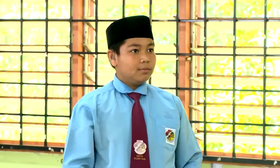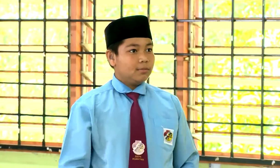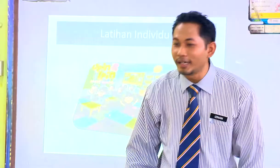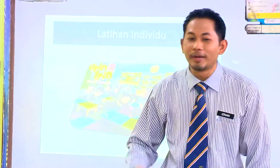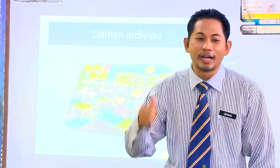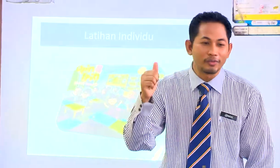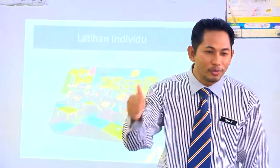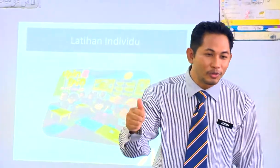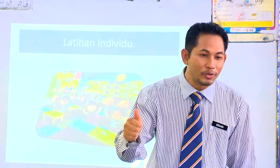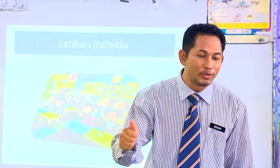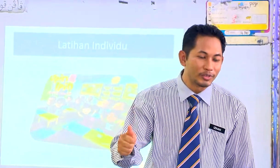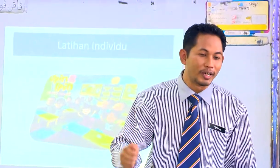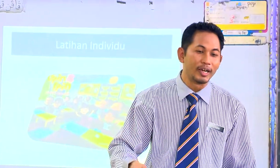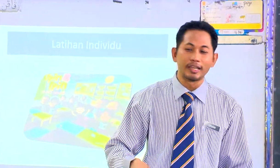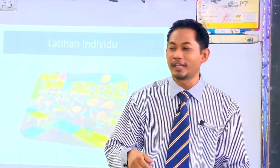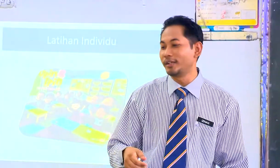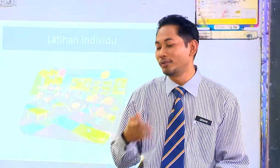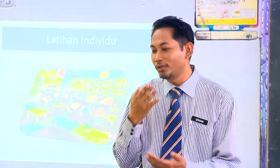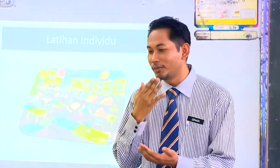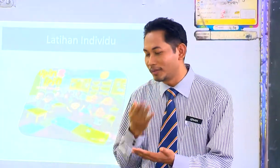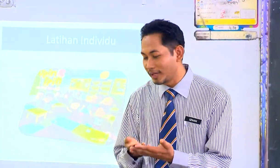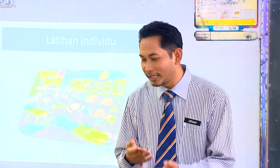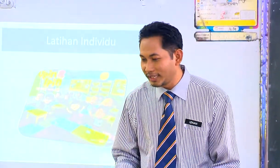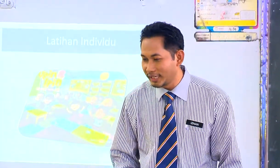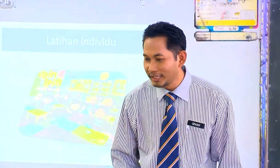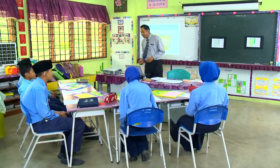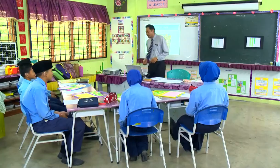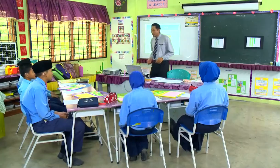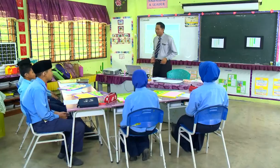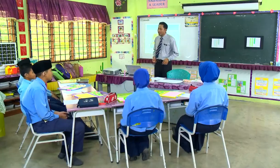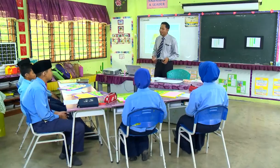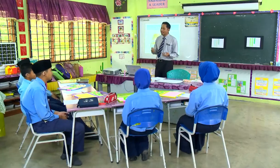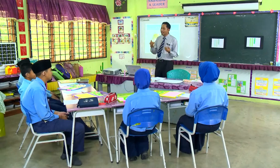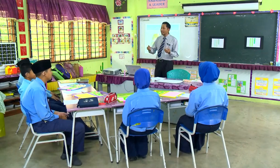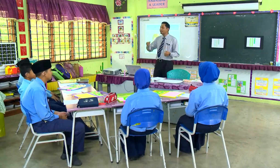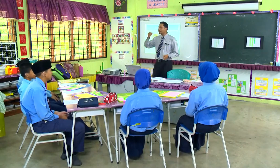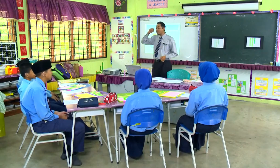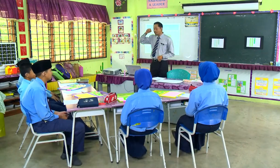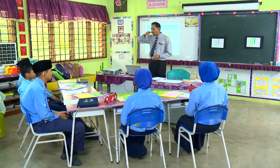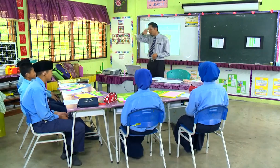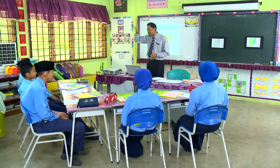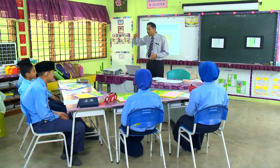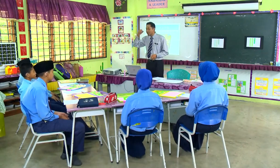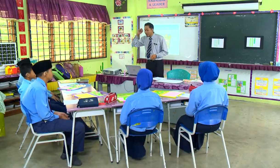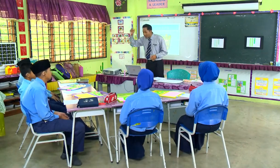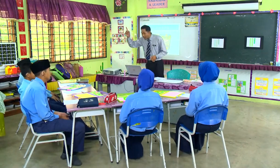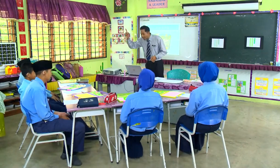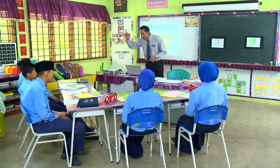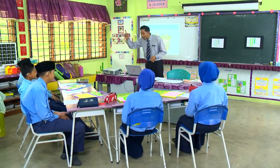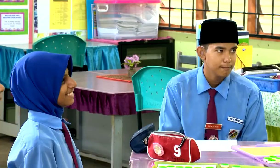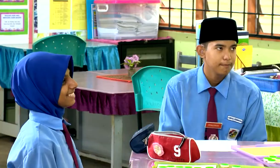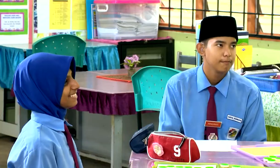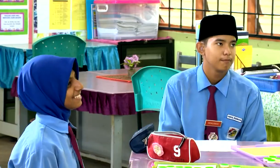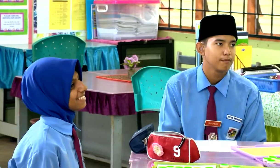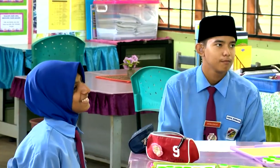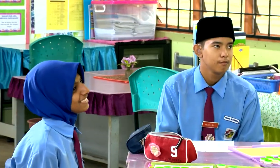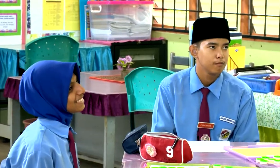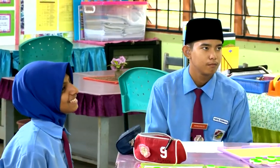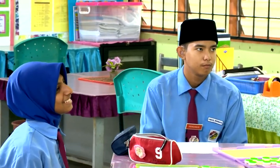Pertambahan masa. Bagus. Okey, duduk. Terima kasih. Okey, sekarang semua dah faham. Okey,